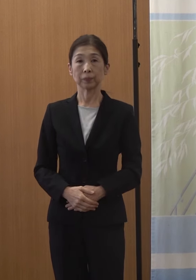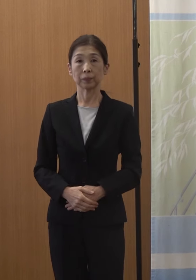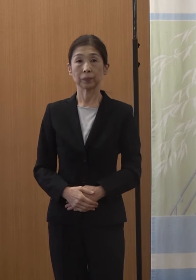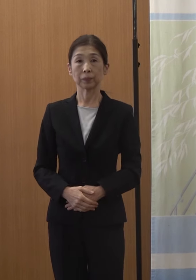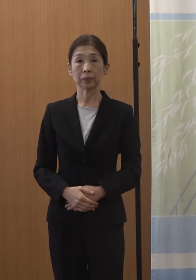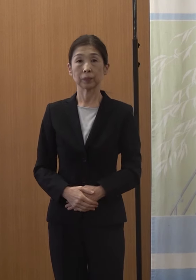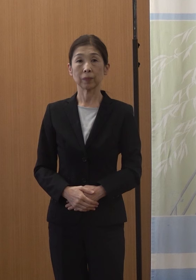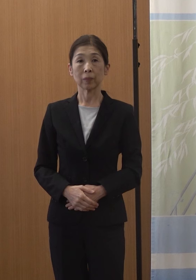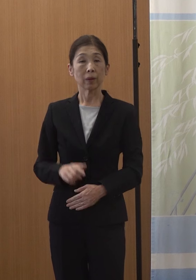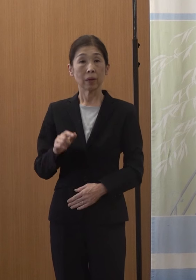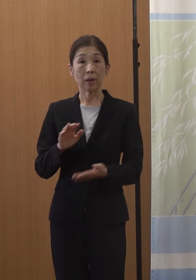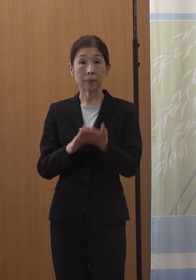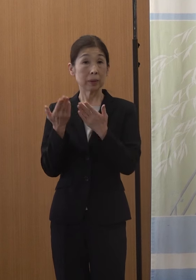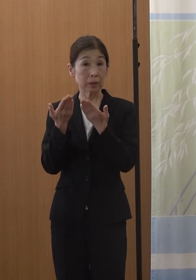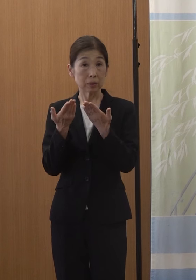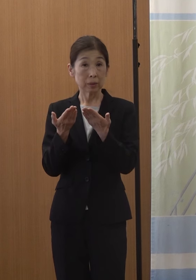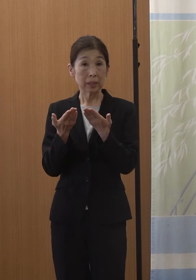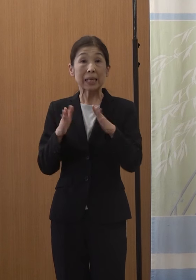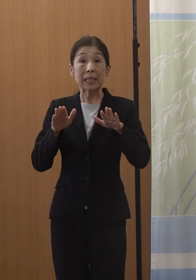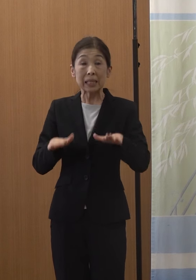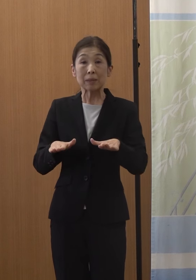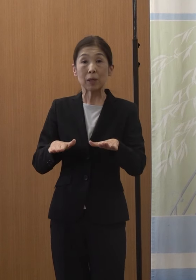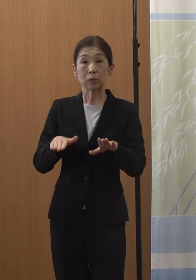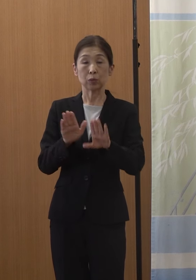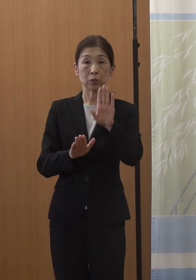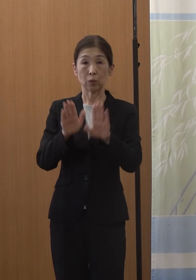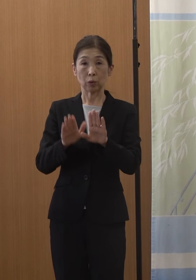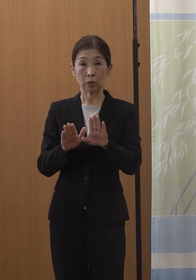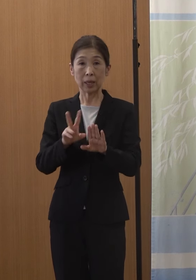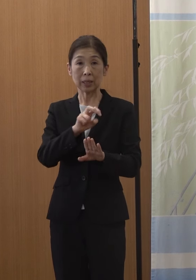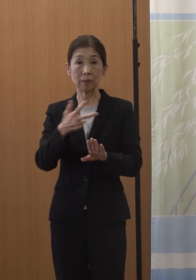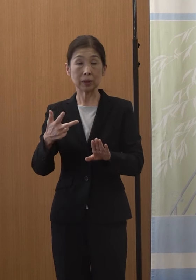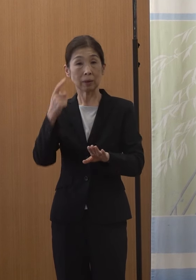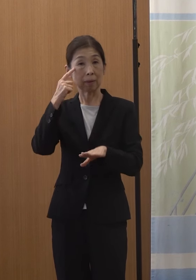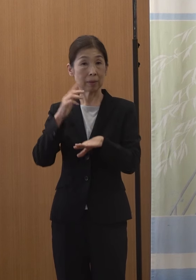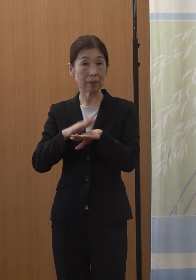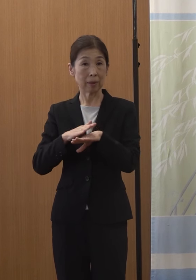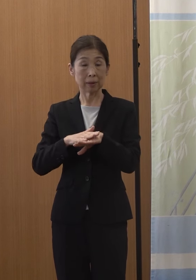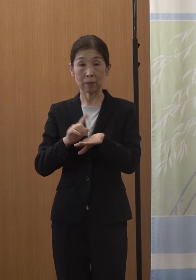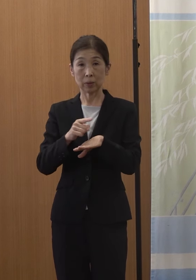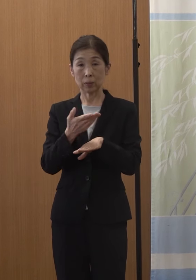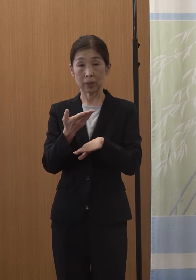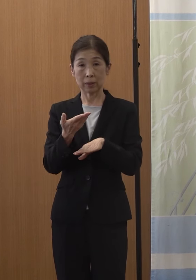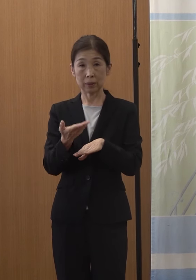一応ちょっと確認しますけど、今の段階で市でどういうこうという思いについては、これは、